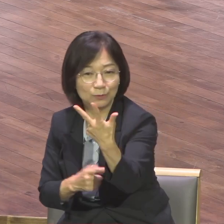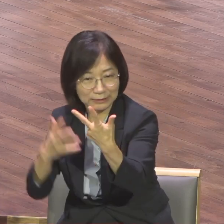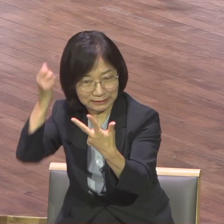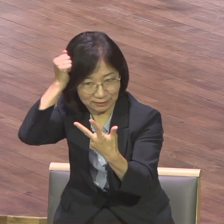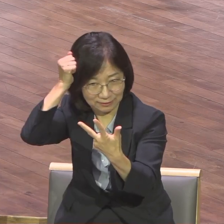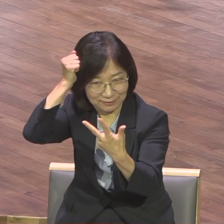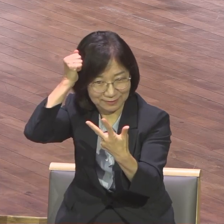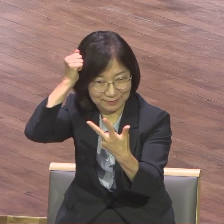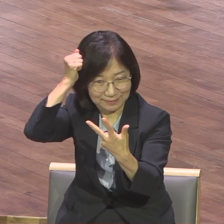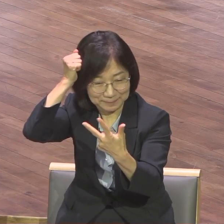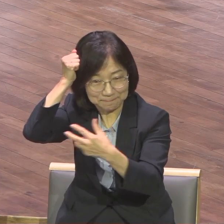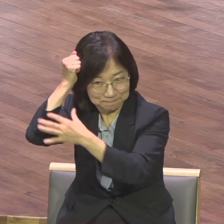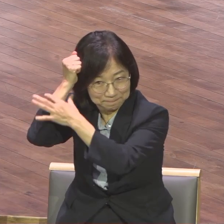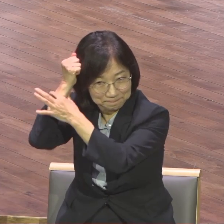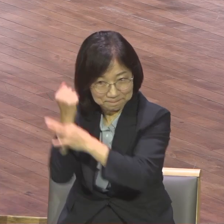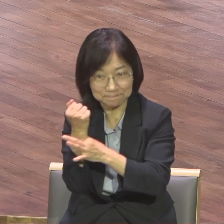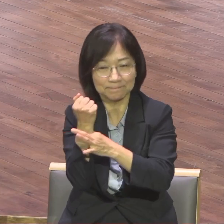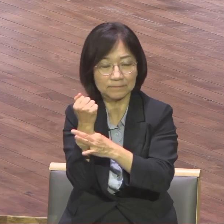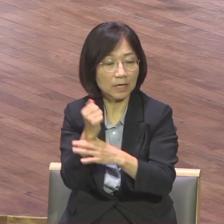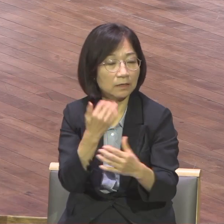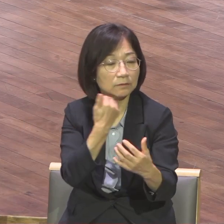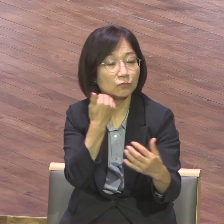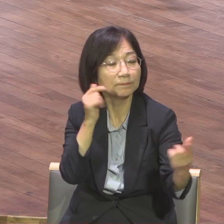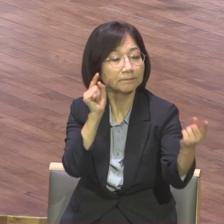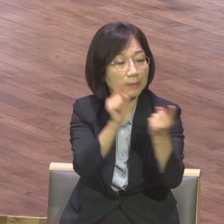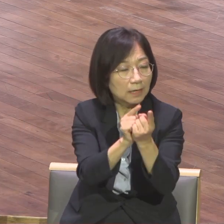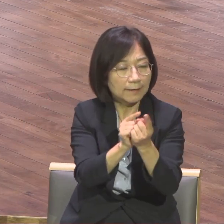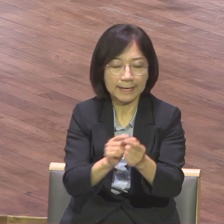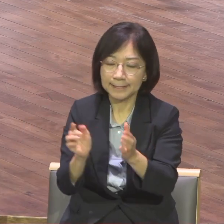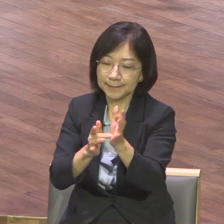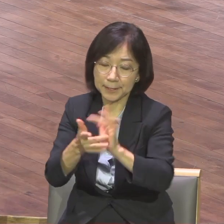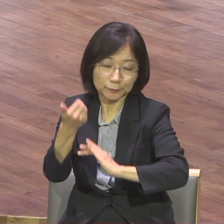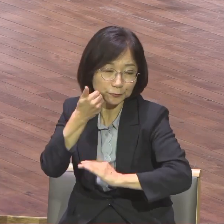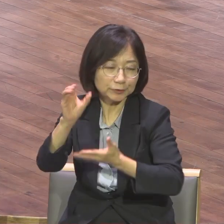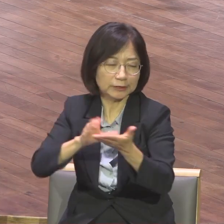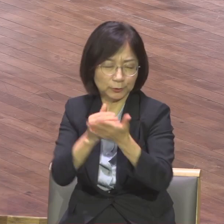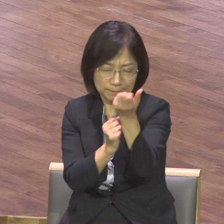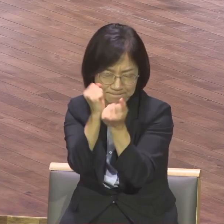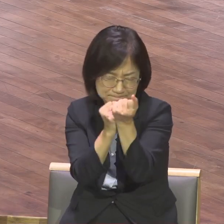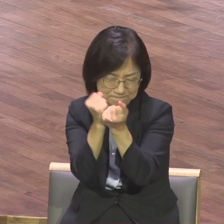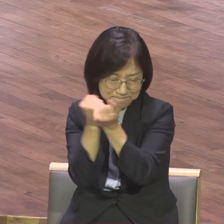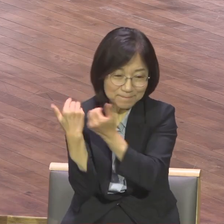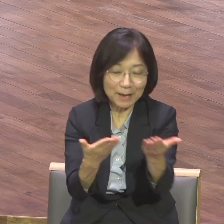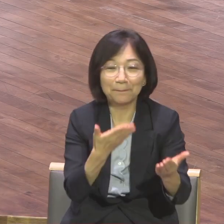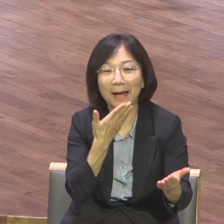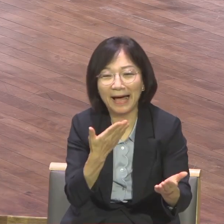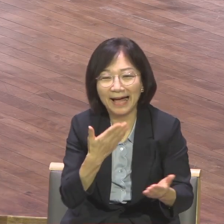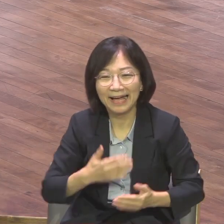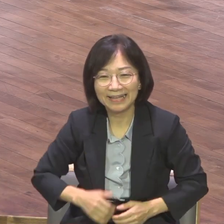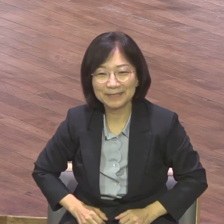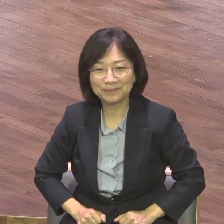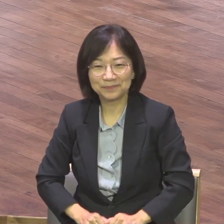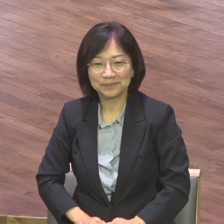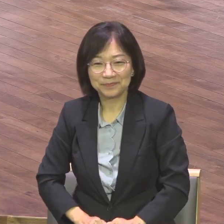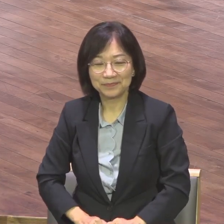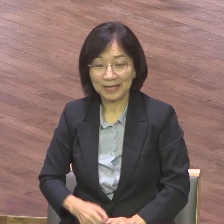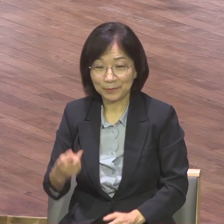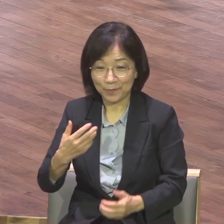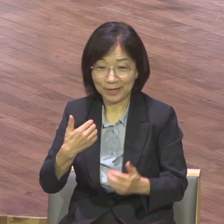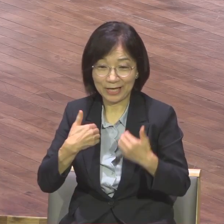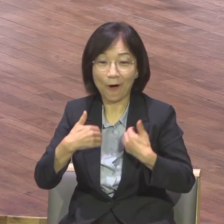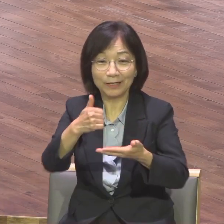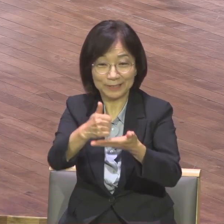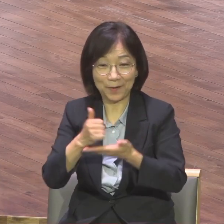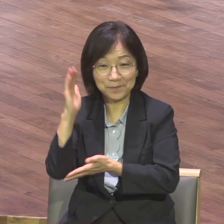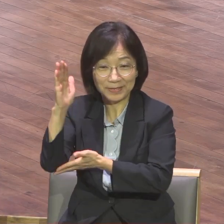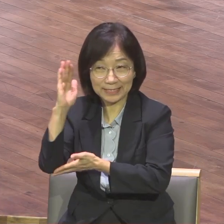이 구절만 가지면 다 예수가 그리스도가 멋지게 설명할 수 있어. 영접 메시지 39절 알면 영접 메시지